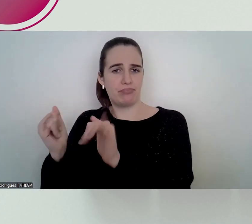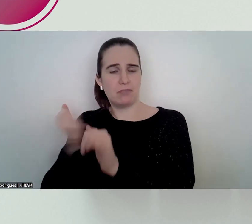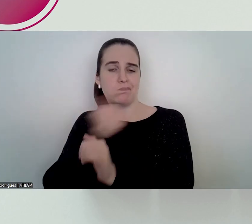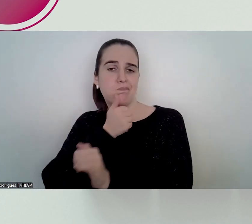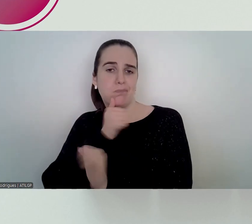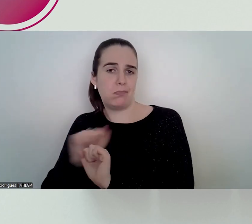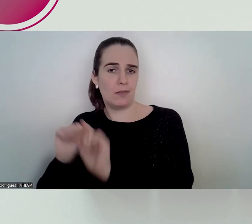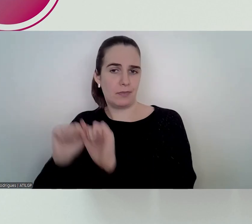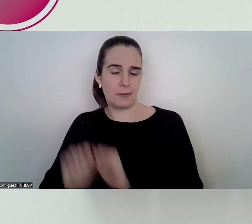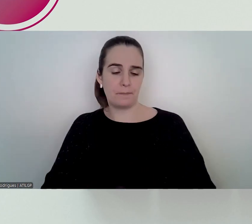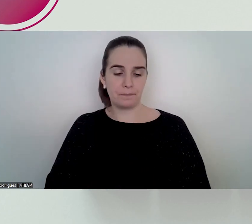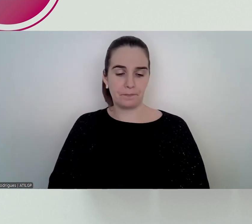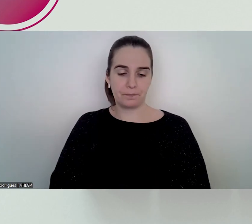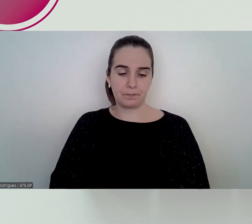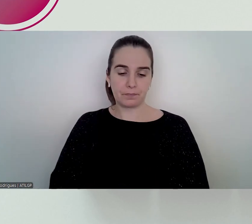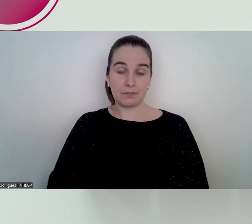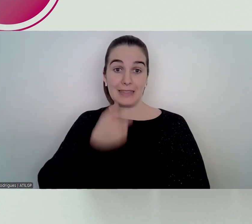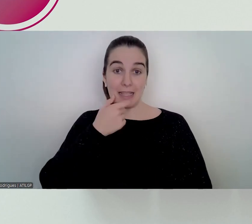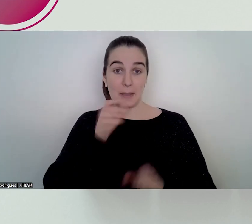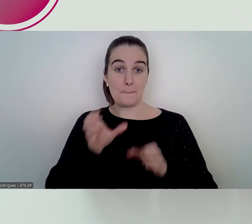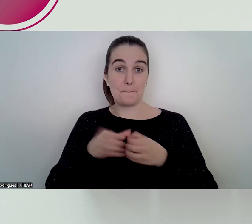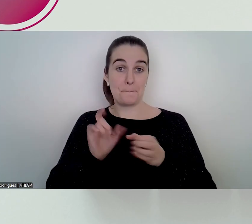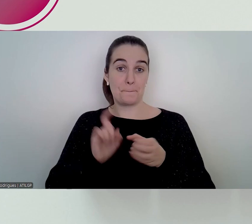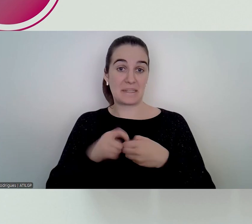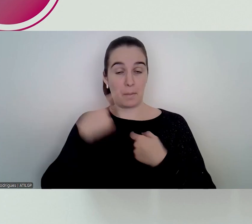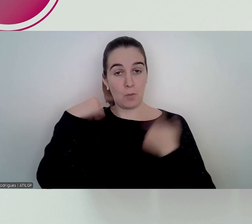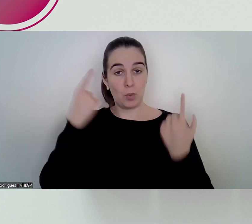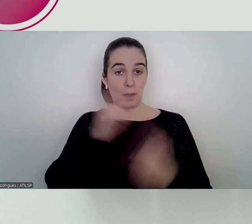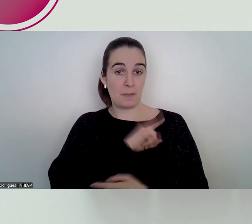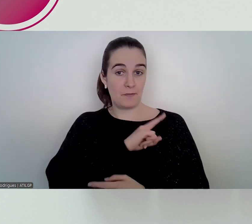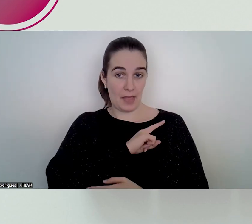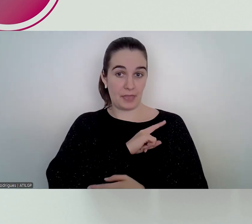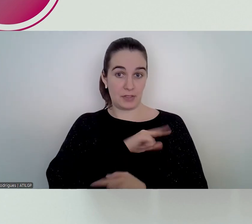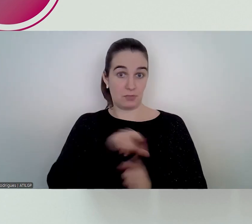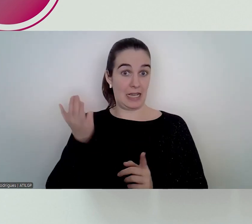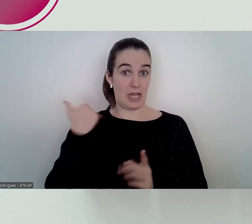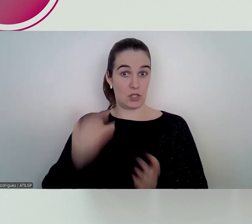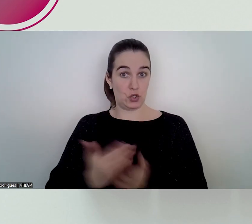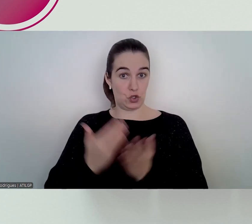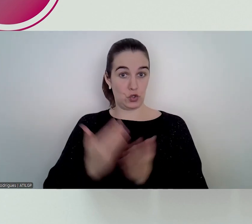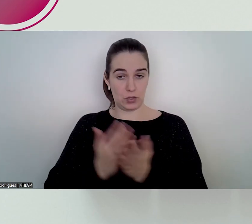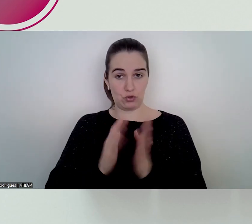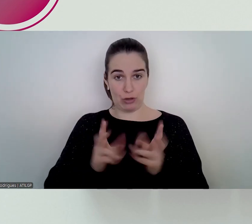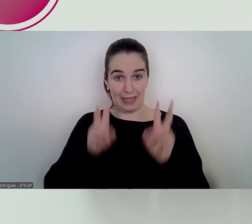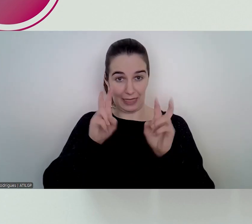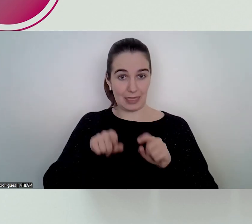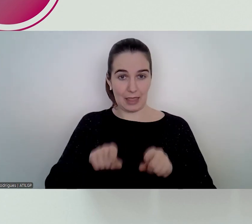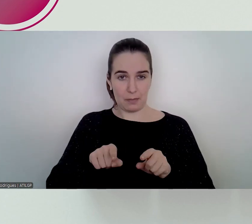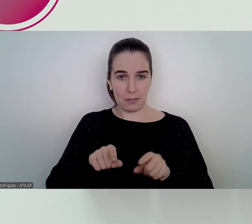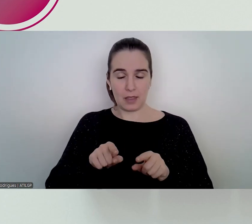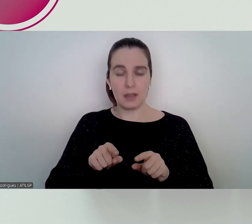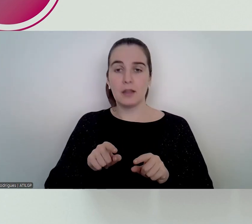Num contexto, por exemplo, de parcerias público-privadas, onde estas matérias foram estudadas, há